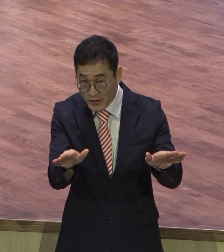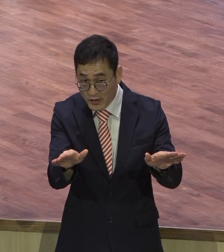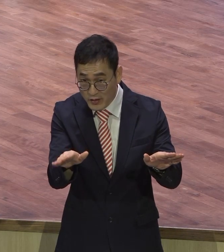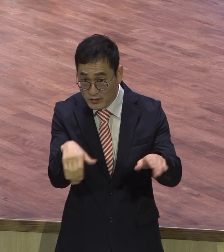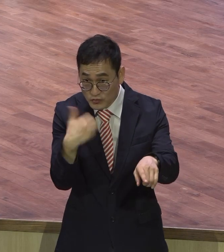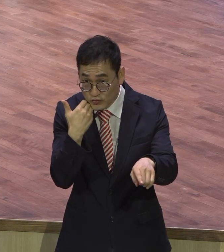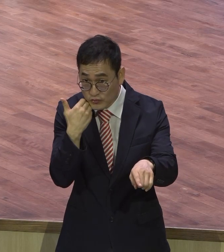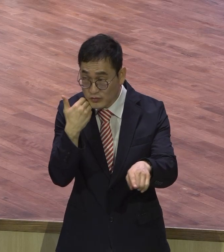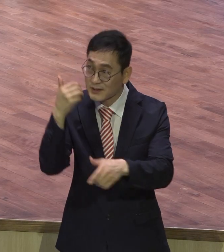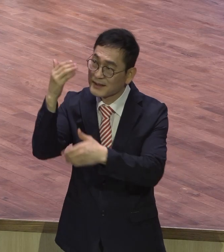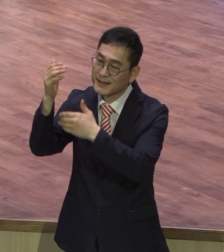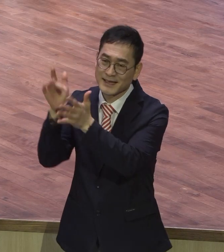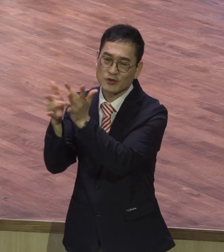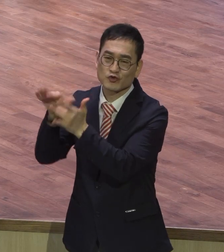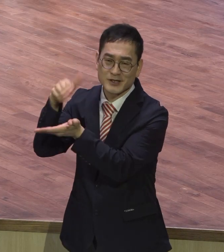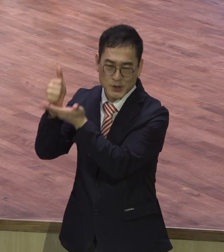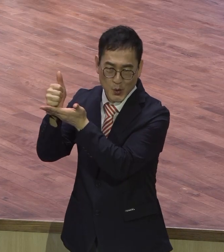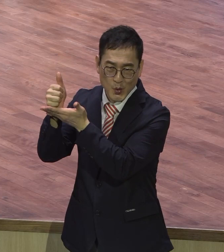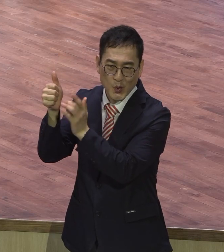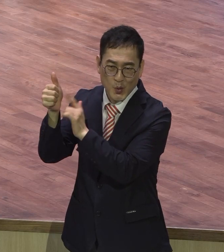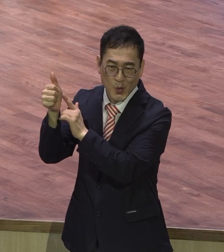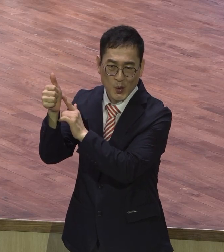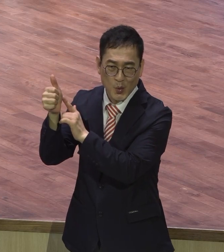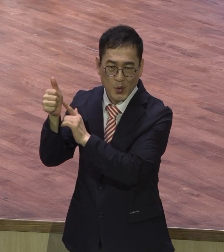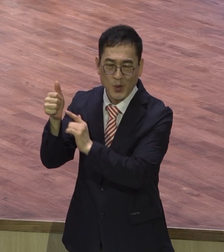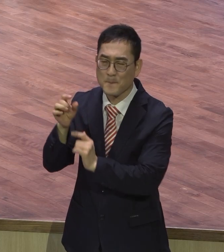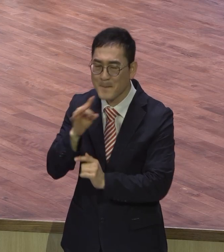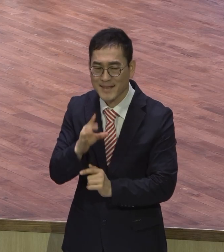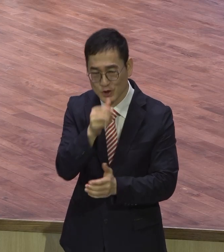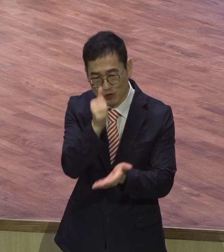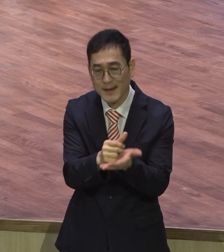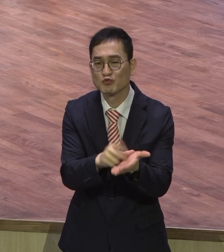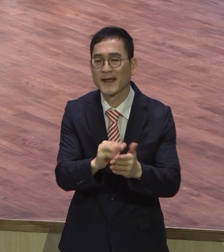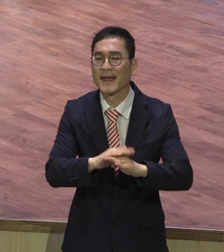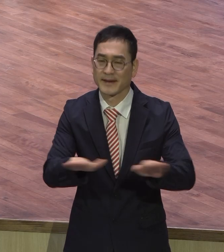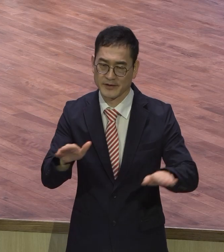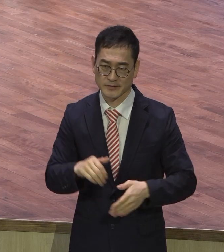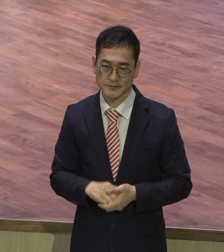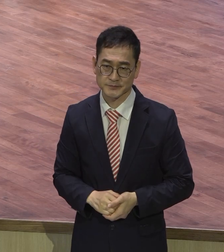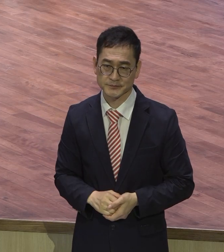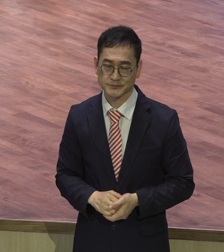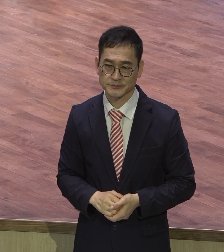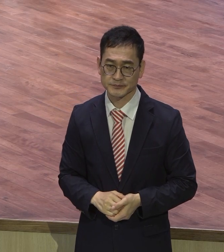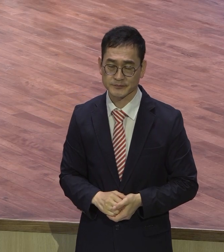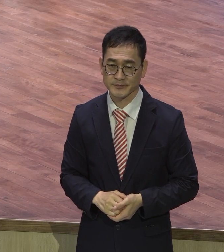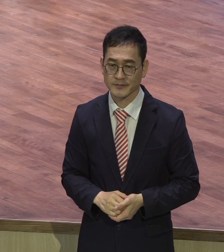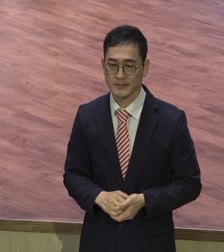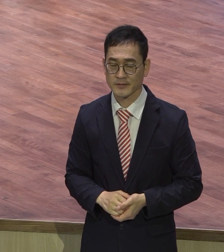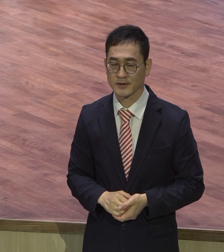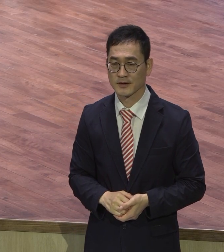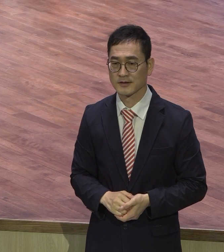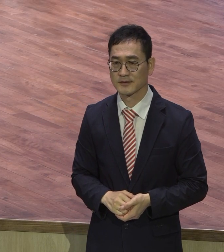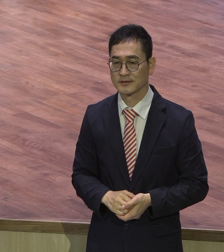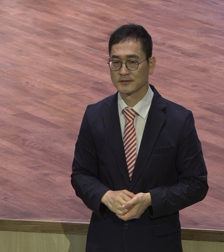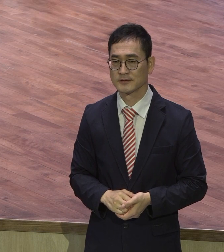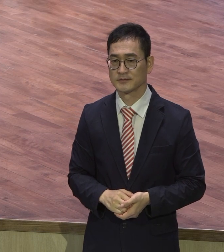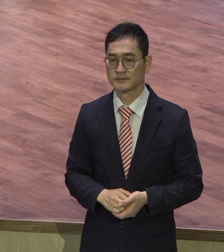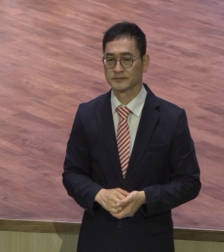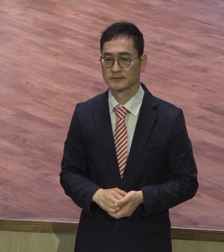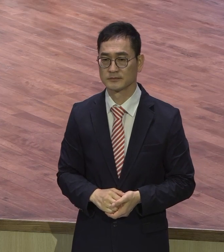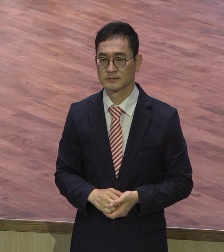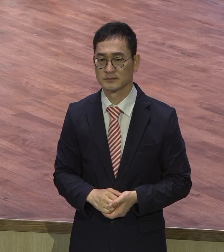분은 예수 그리스도 한 분밖에 없어요. 여러분이 하나님 앞에 나와서 무슨 환경적인 모든 문제